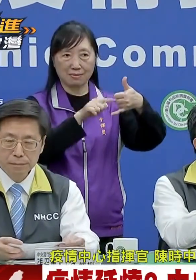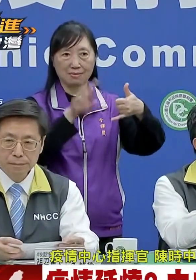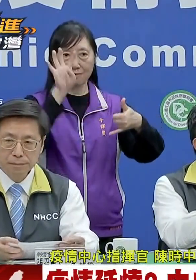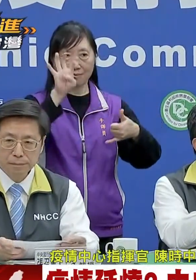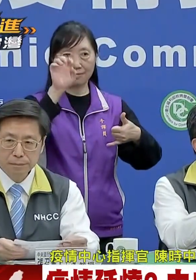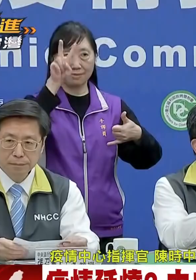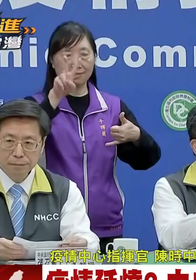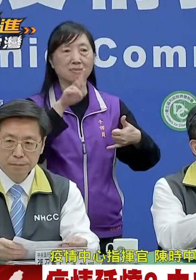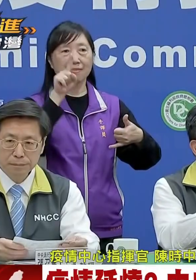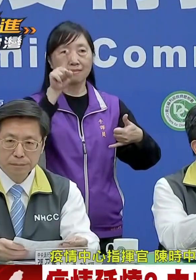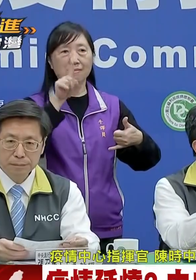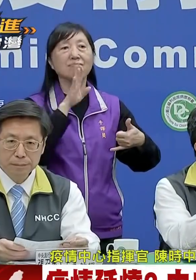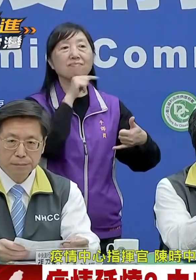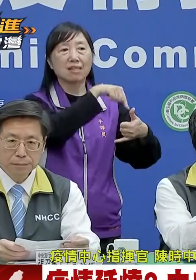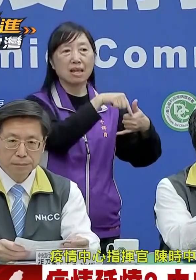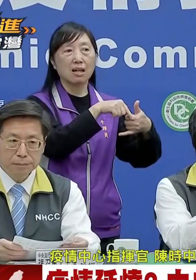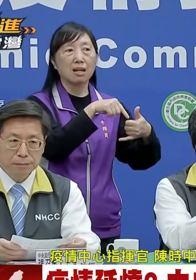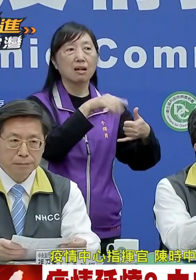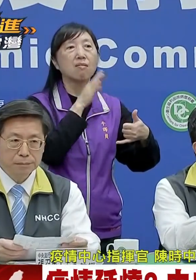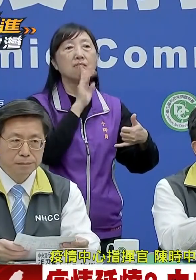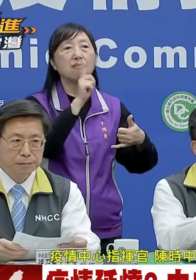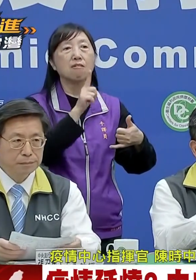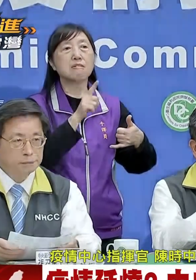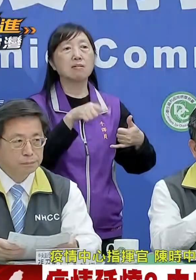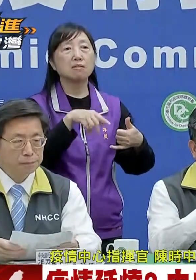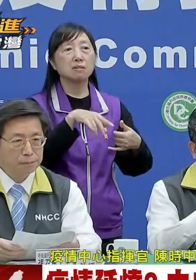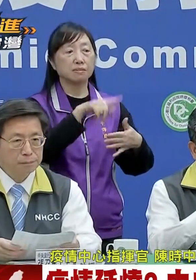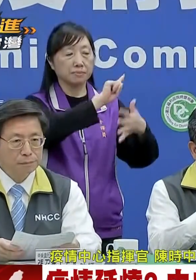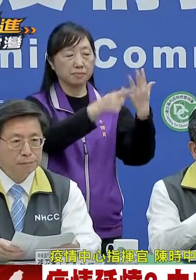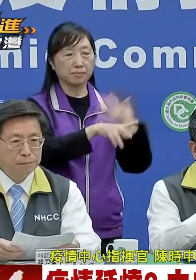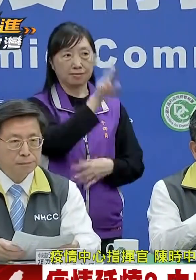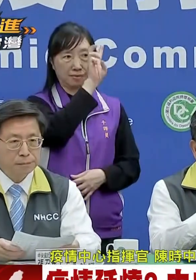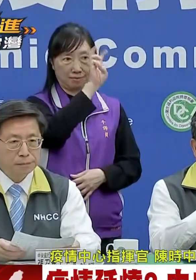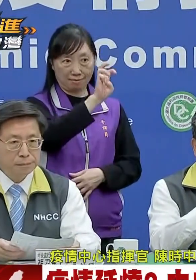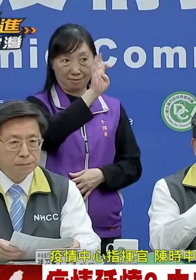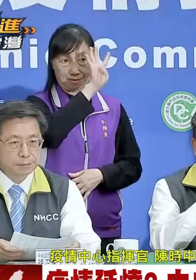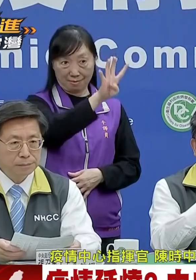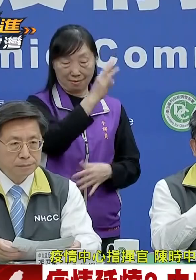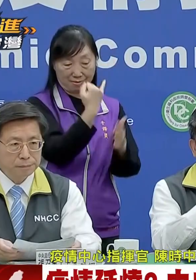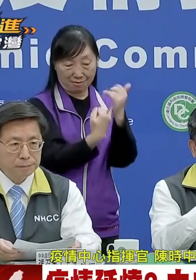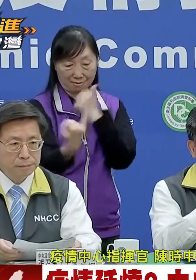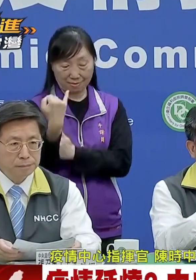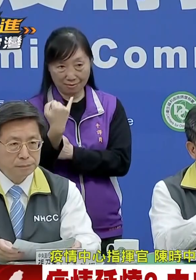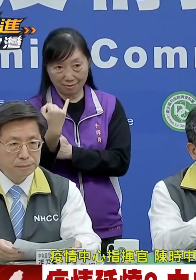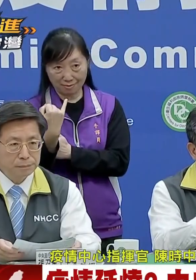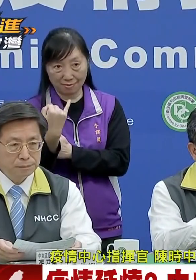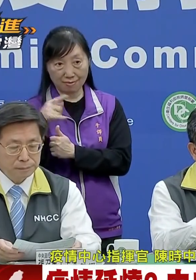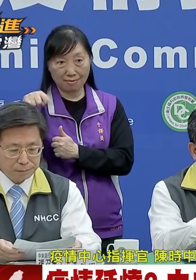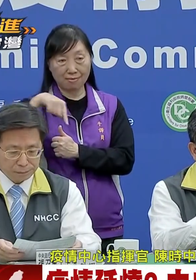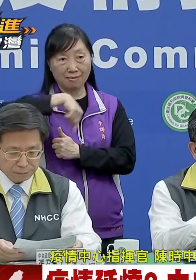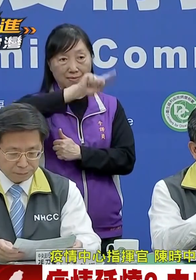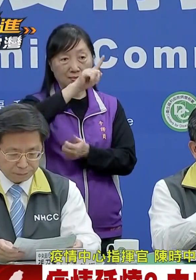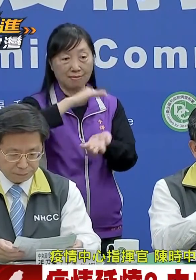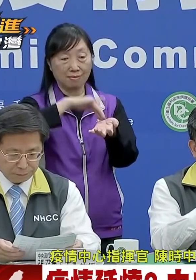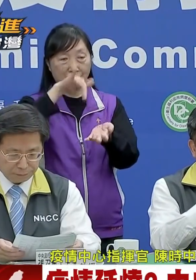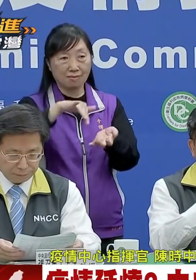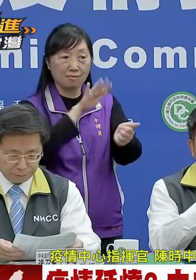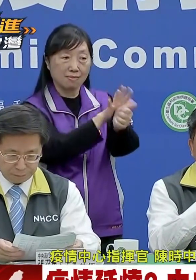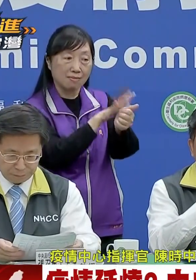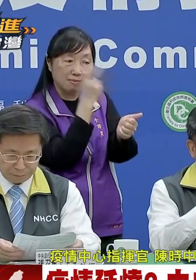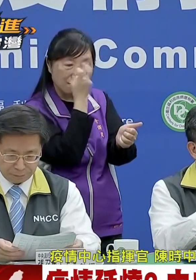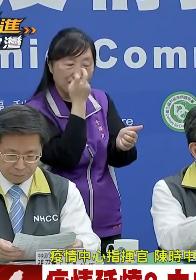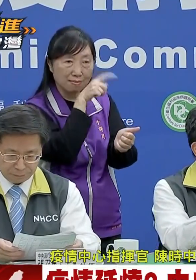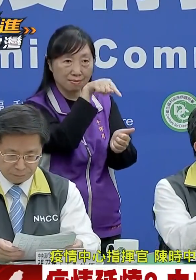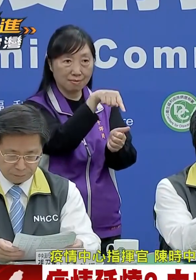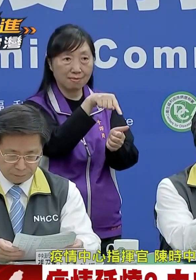34好的案例的女儿，好，那因为有到医院里面发病之后，到医院里面做照顾，